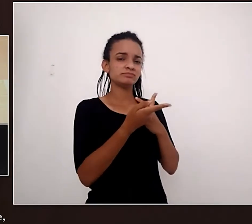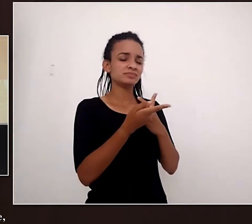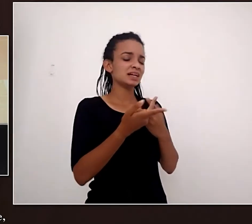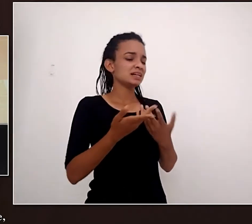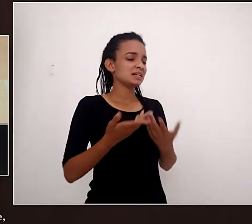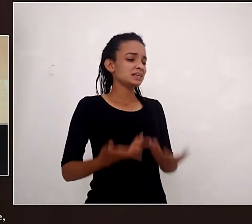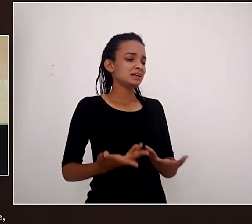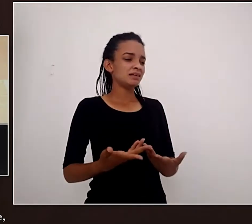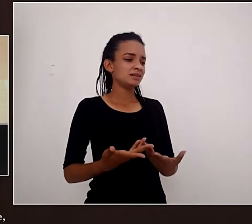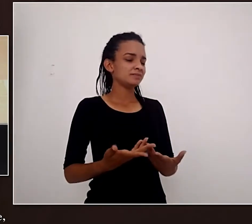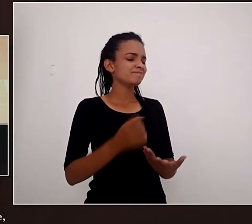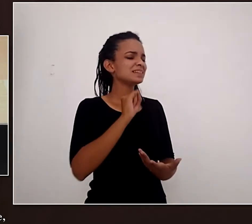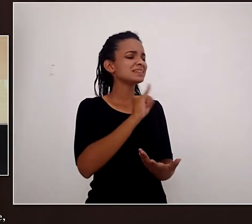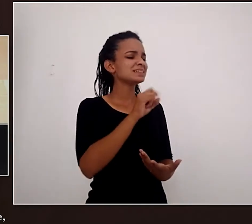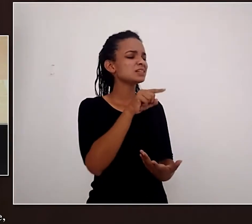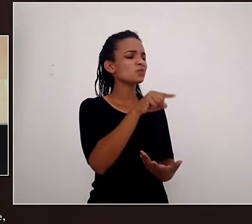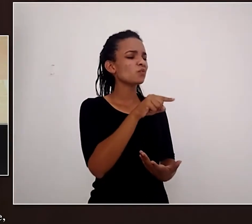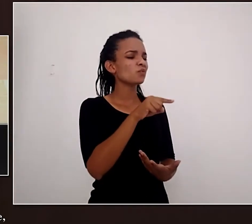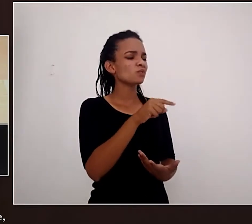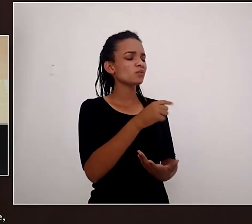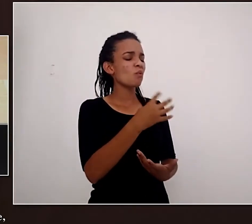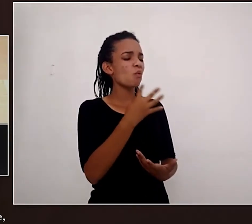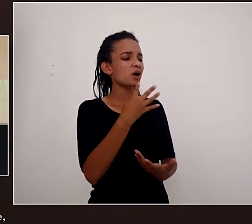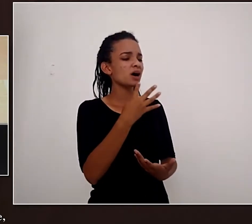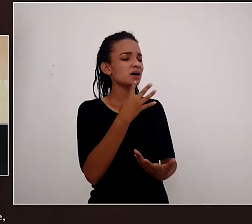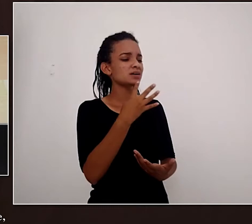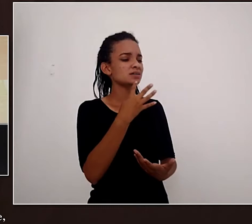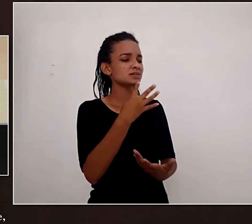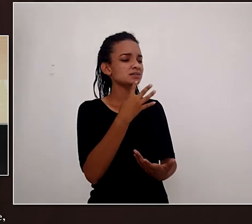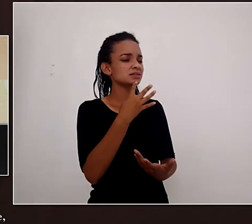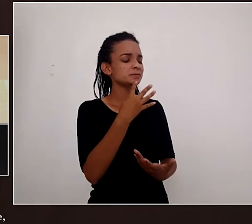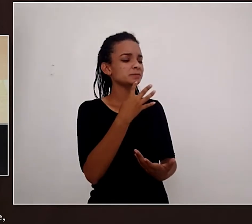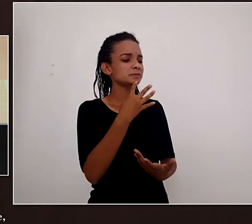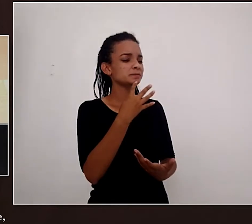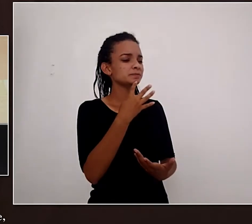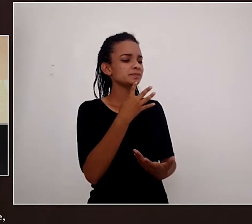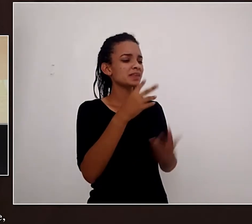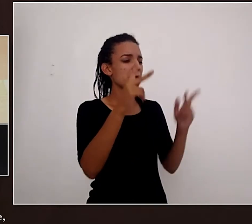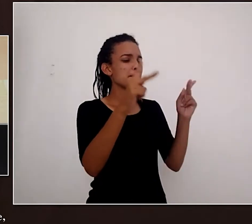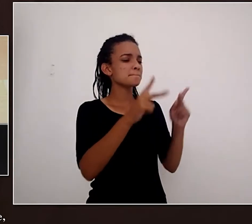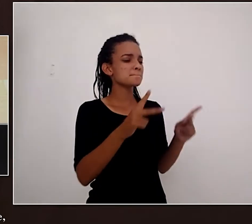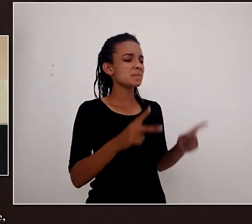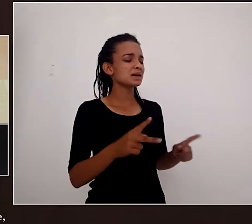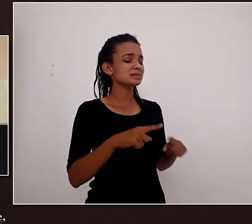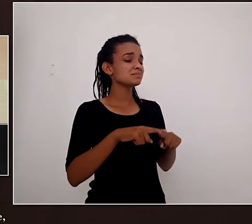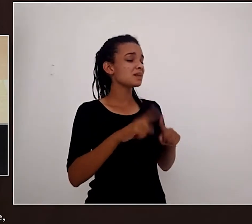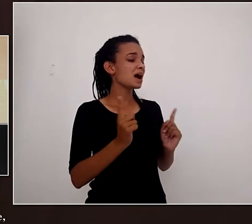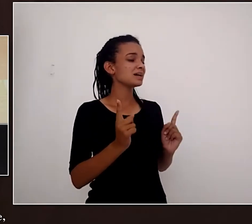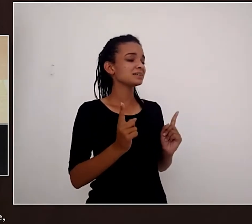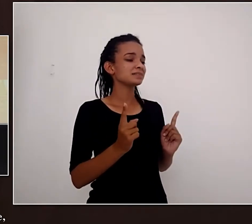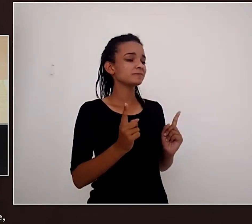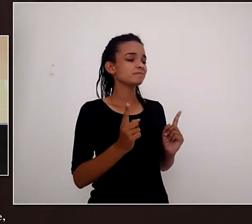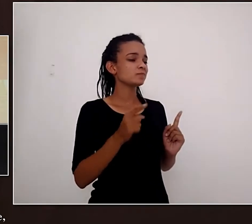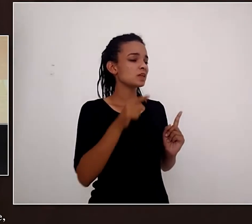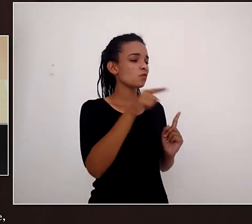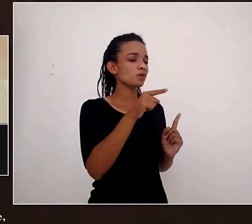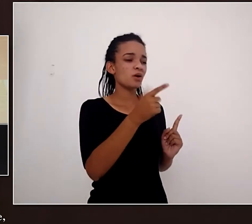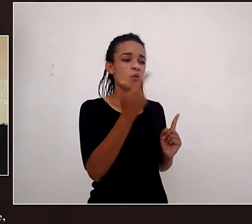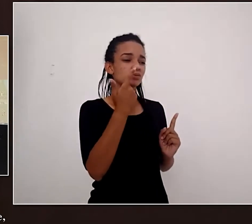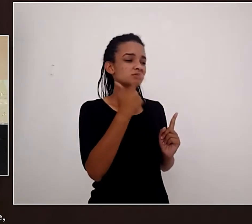hoje o que é devido à paz, mas isto está agora oculto aos teus olhos. Quer